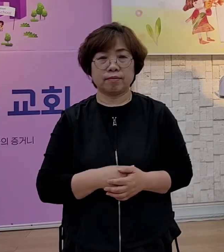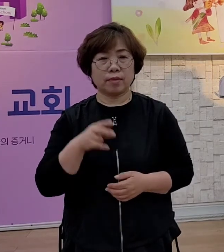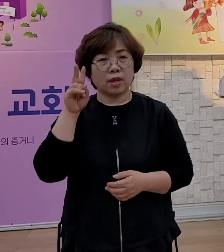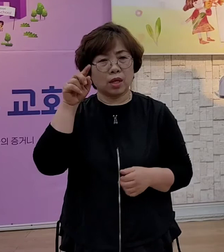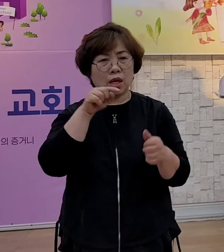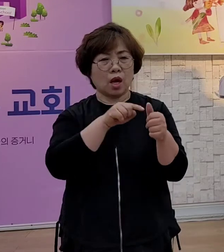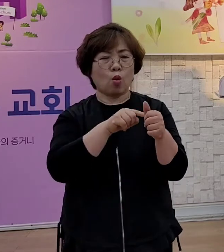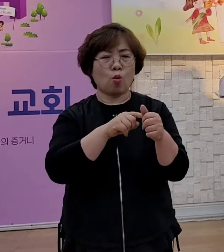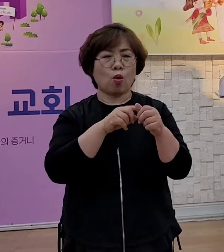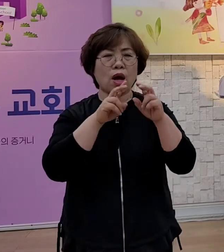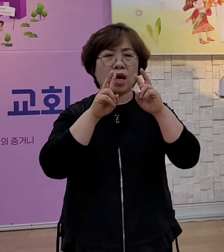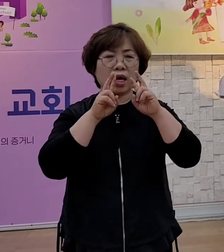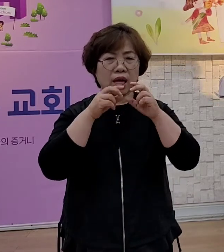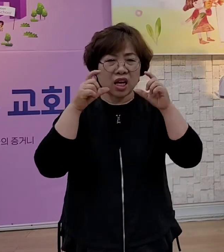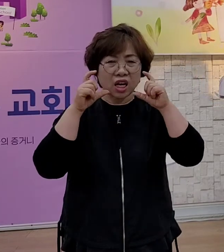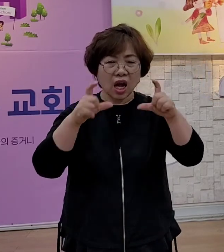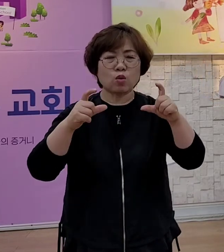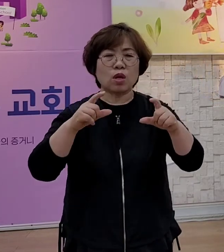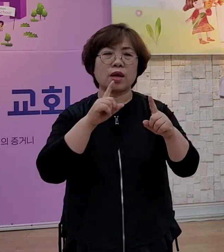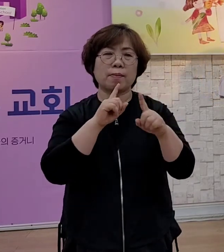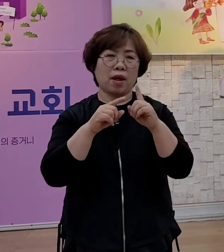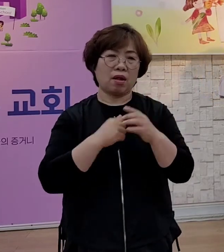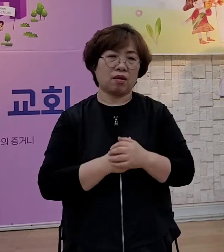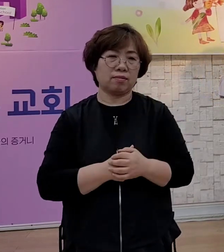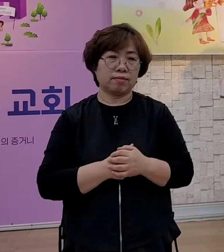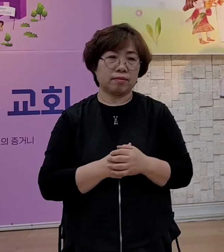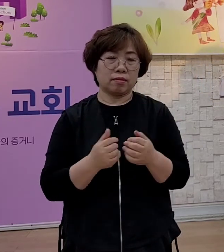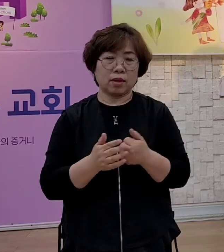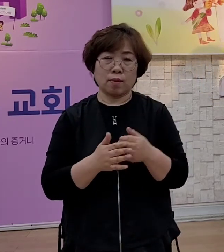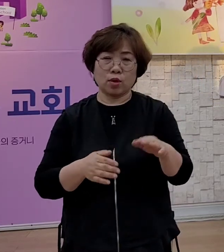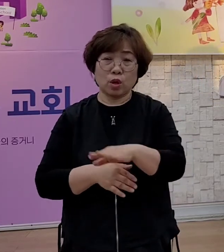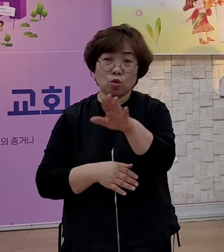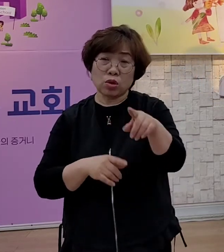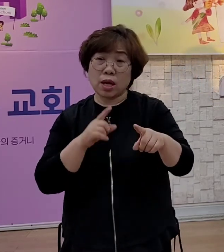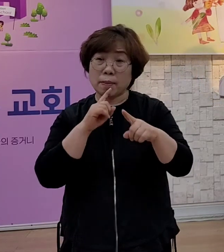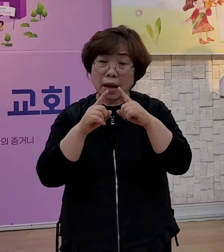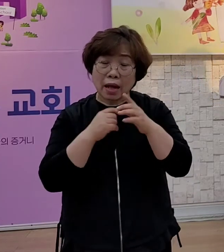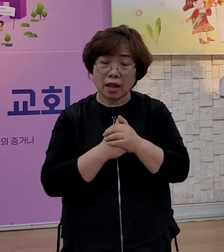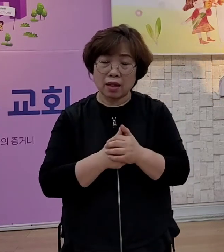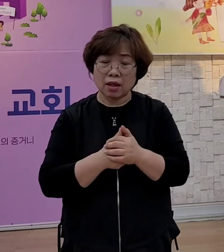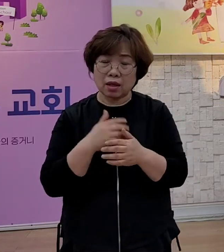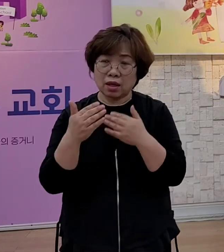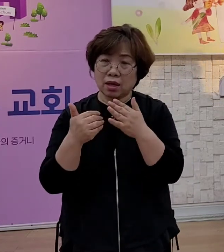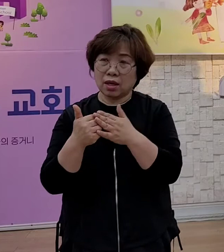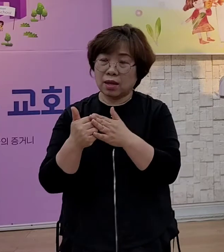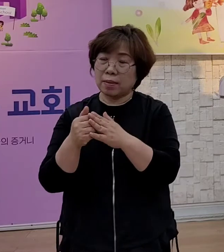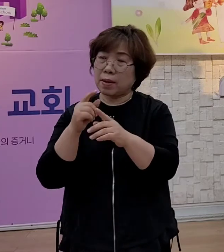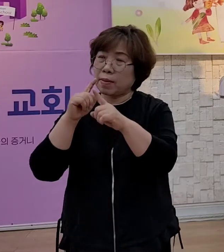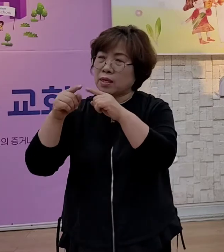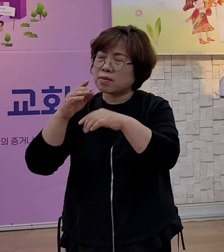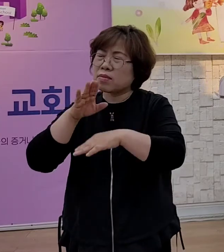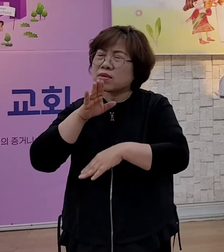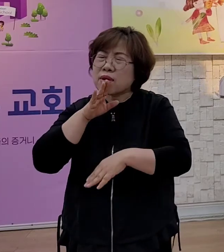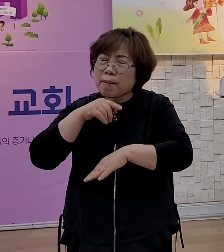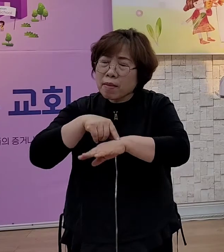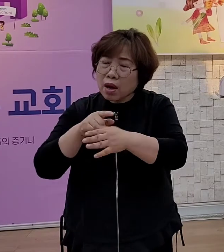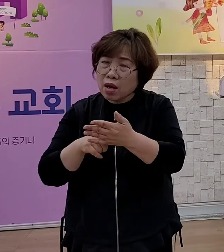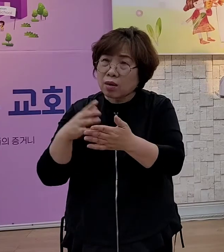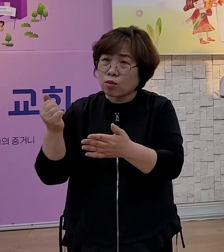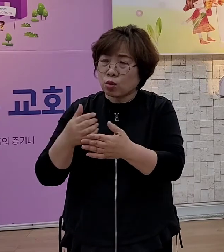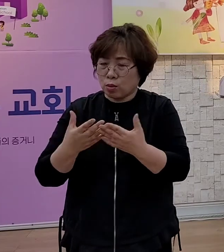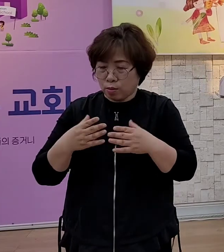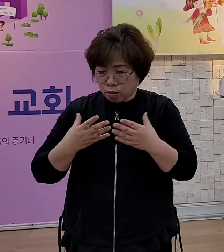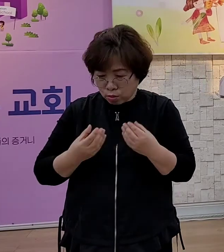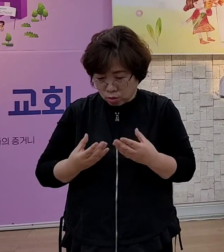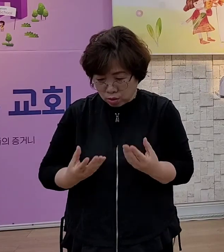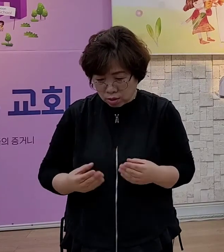것이죠. 그래서 우리의 말이, 그러니까 하나님의 말씀을 진실로 온유함으로 받아야 되는데,